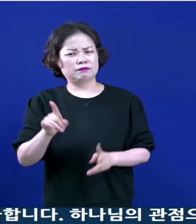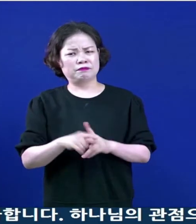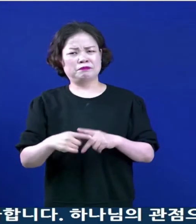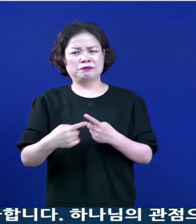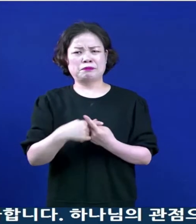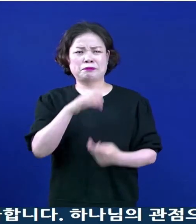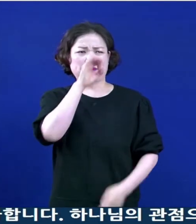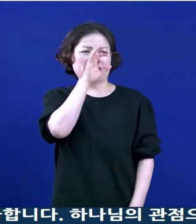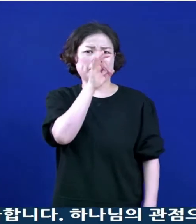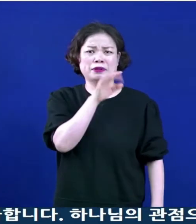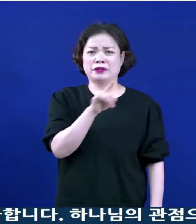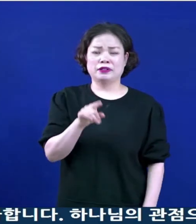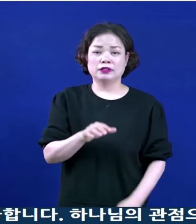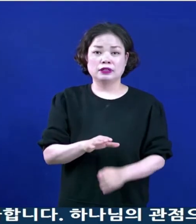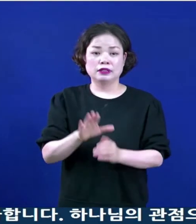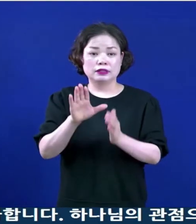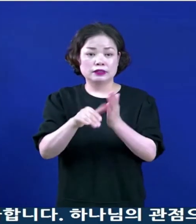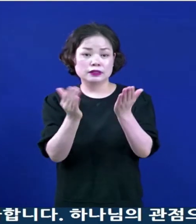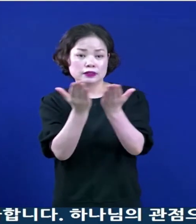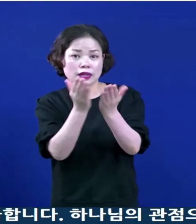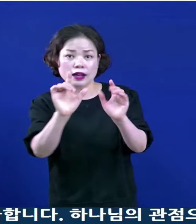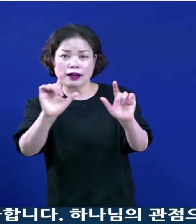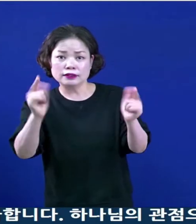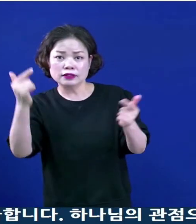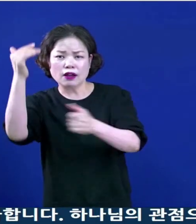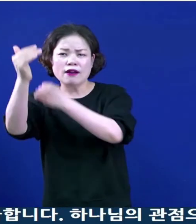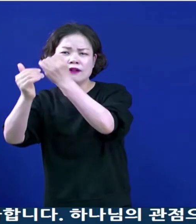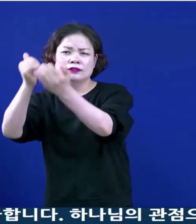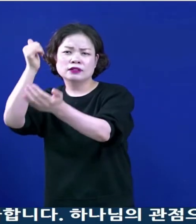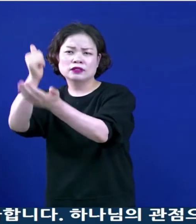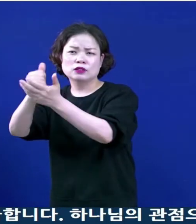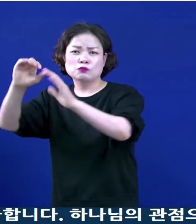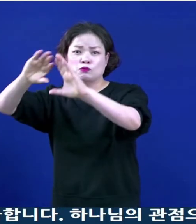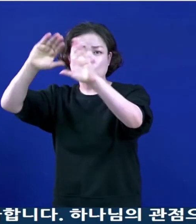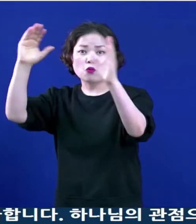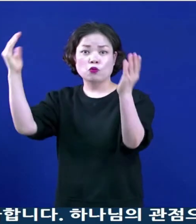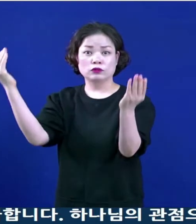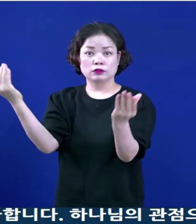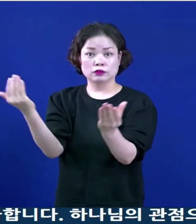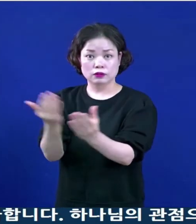없어도, 내가 원하는 때가 아니더라도 하나님께서 모든 것을